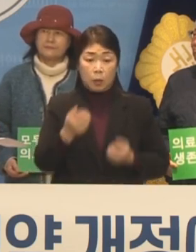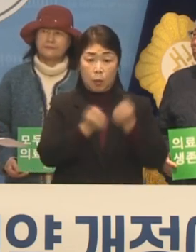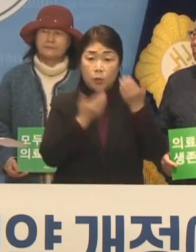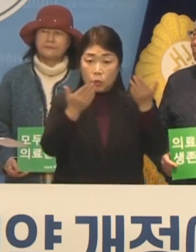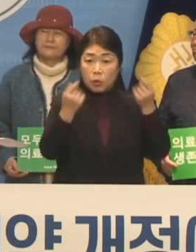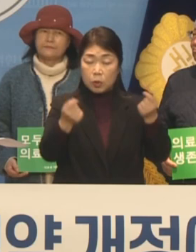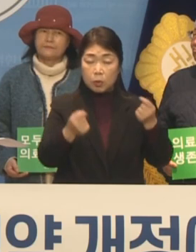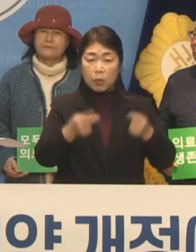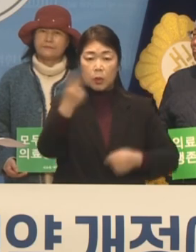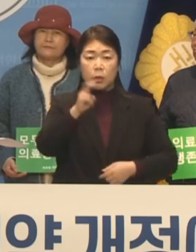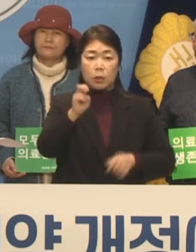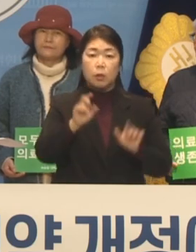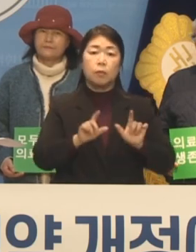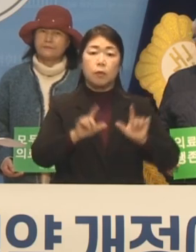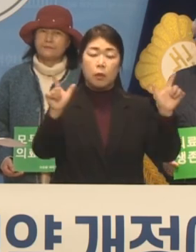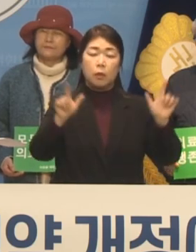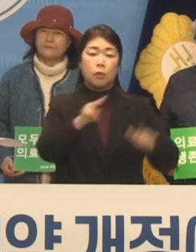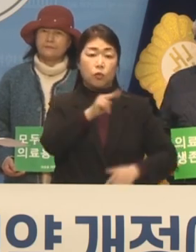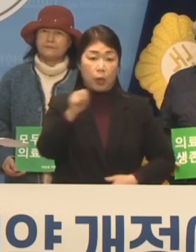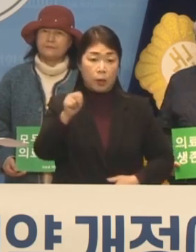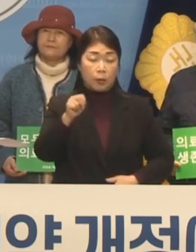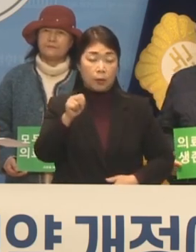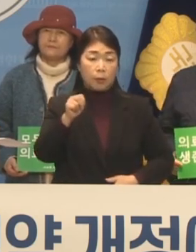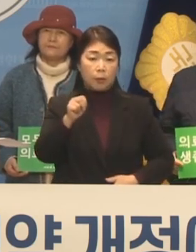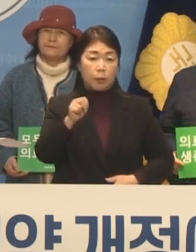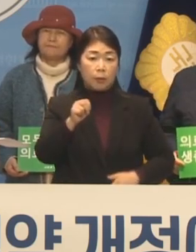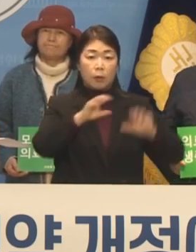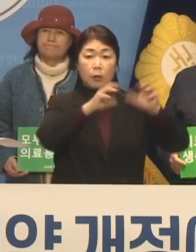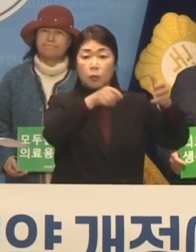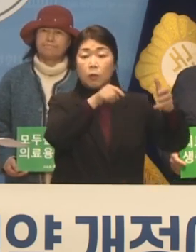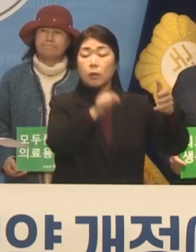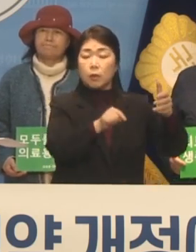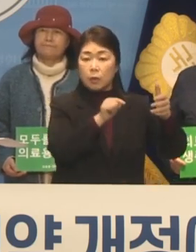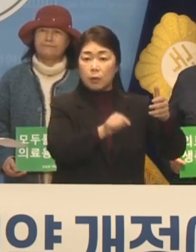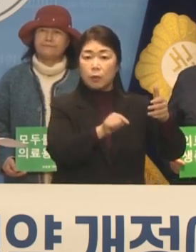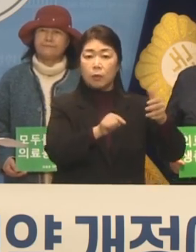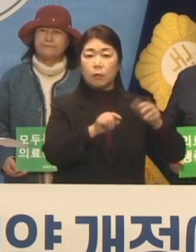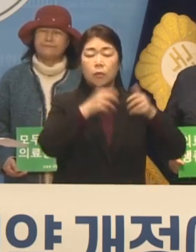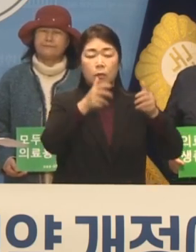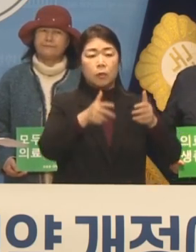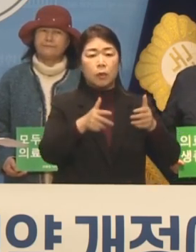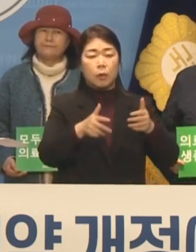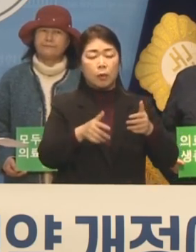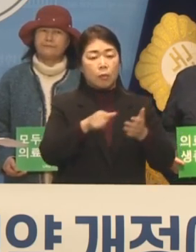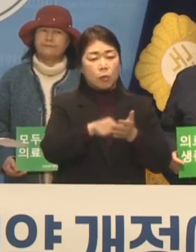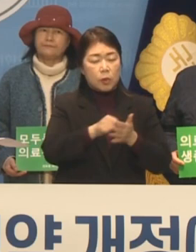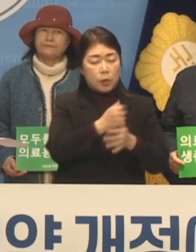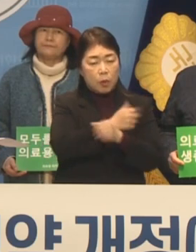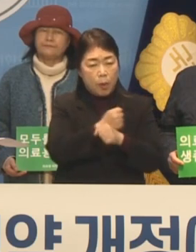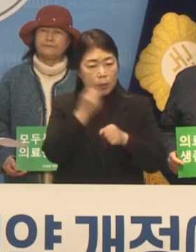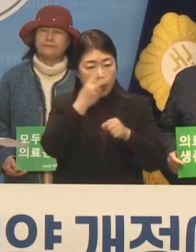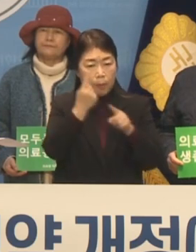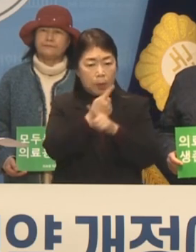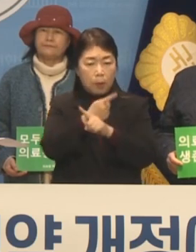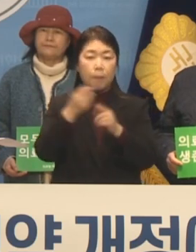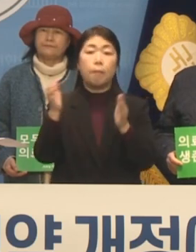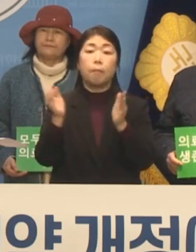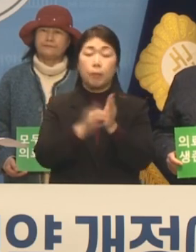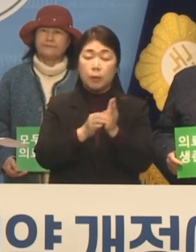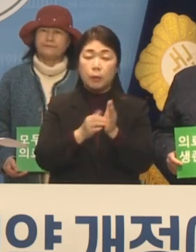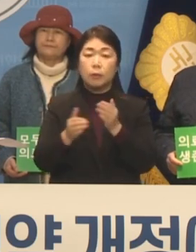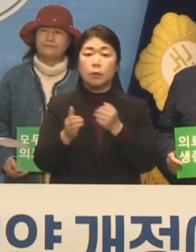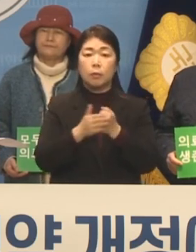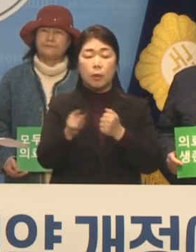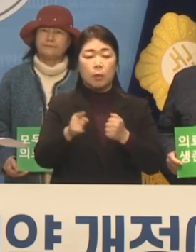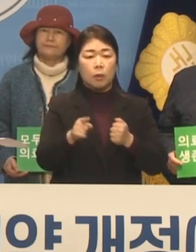대로 2020년 유엔에서 유엔 국제통제물질협약이 개정이 되었기 때문에